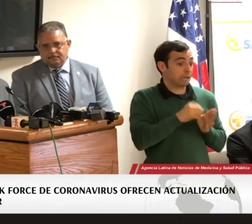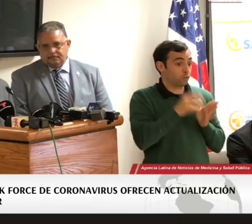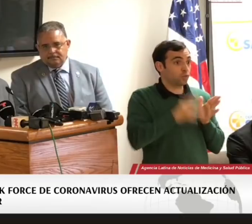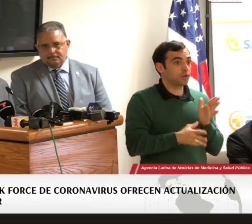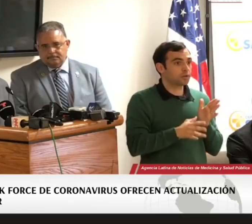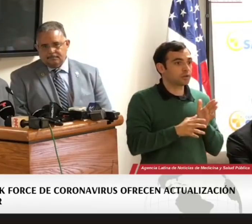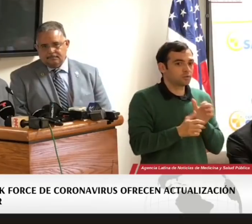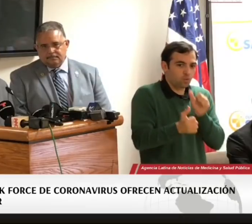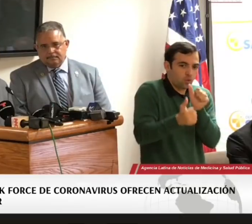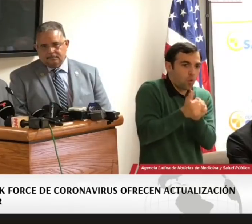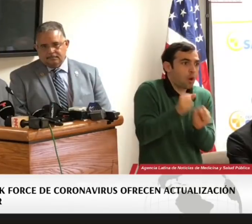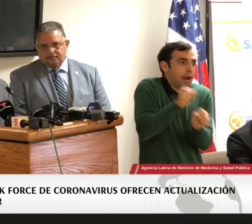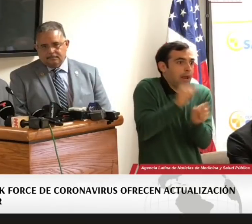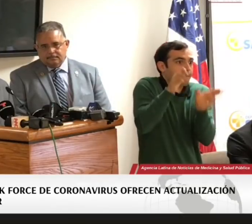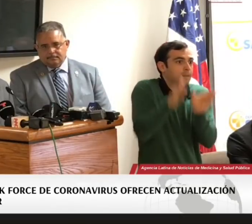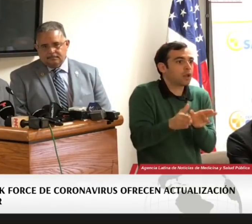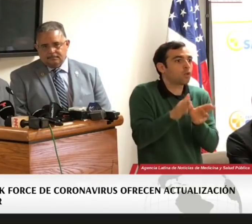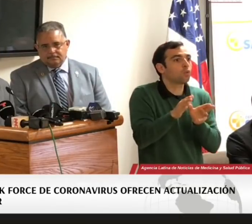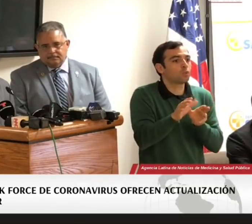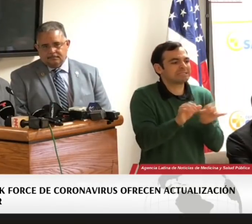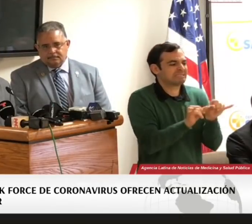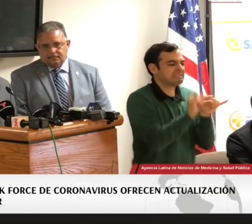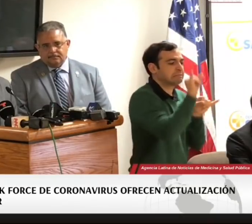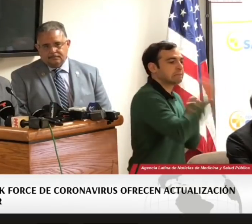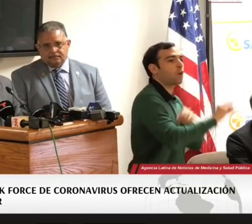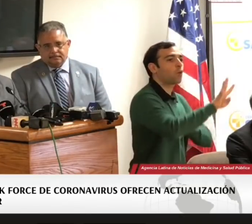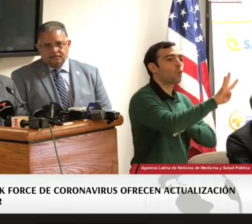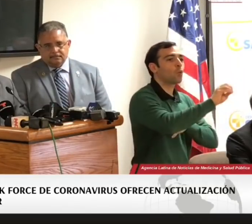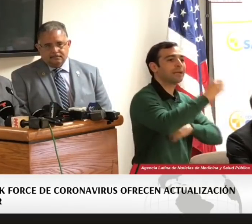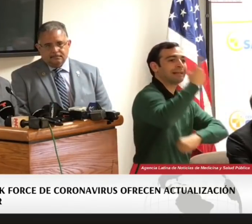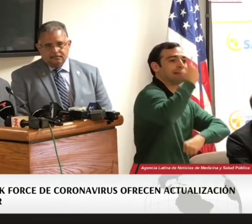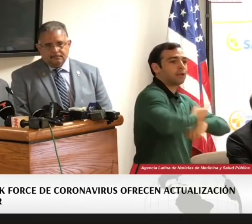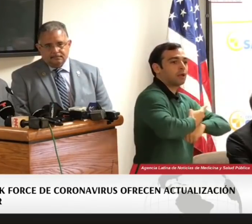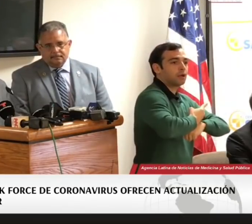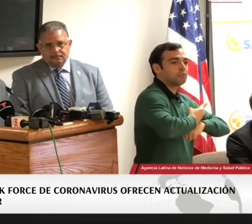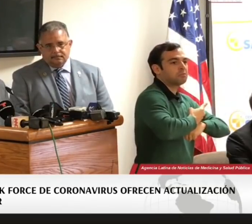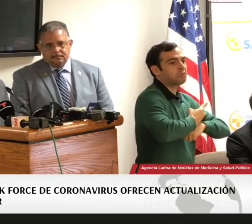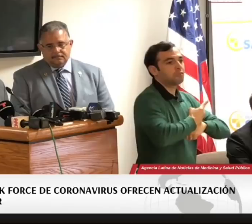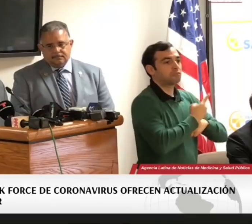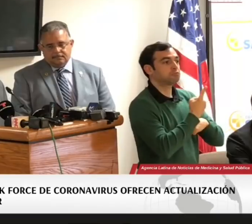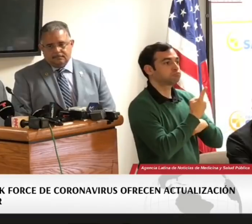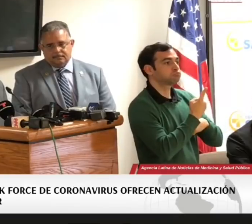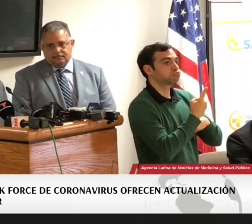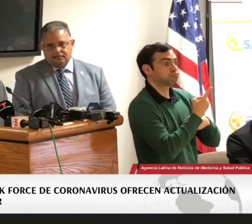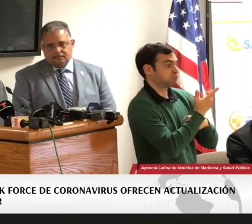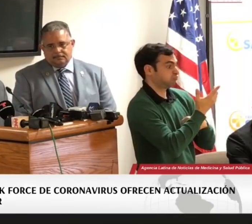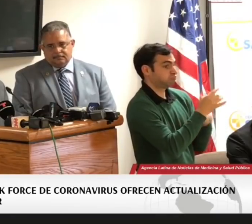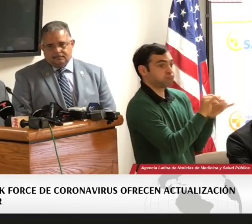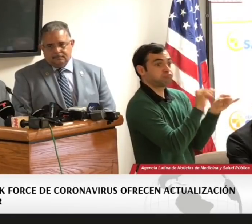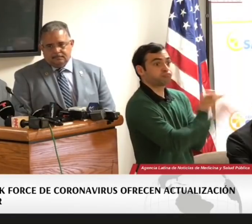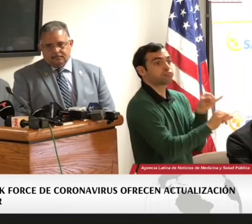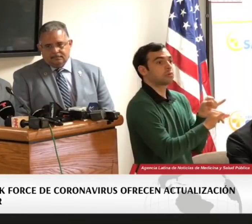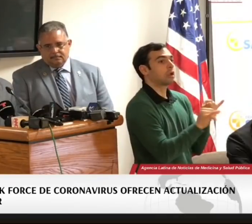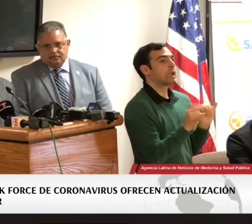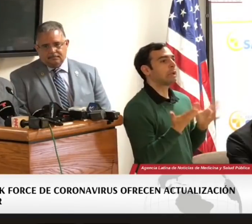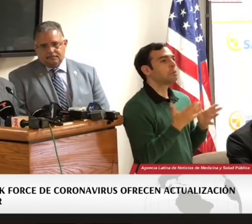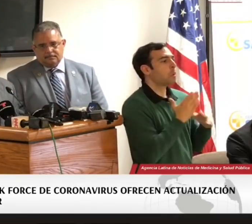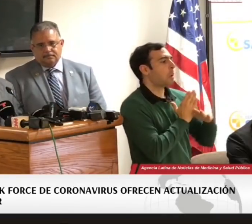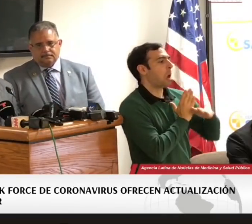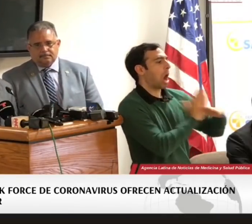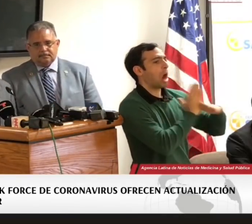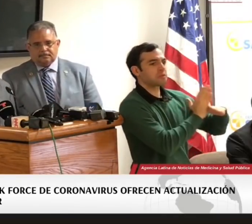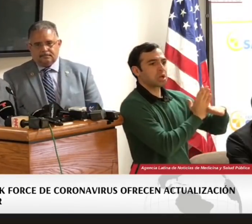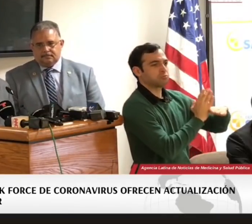al personal va a estar en una cuarentena preventiva. Nos han explicado que esto no supone un mayor riesgo a los